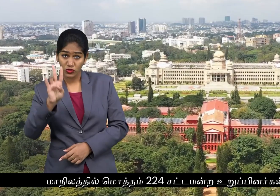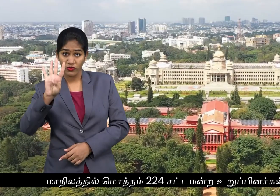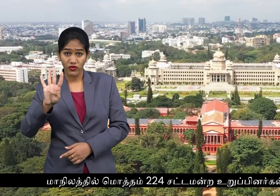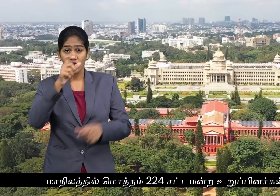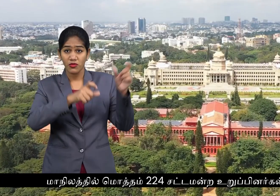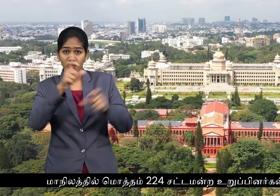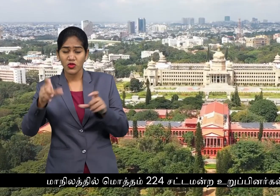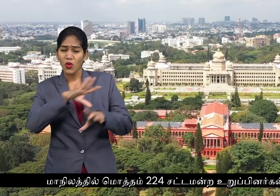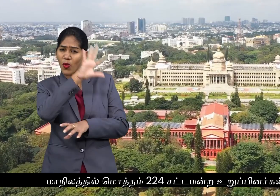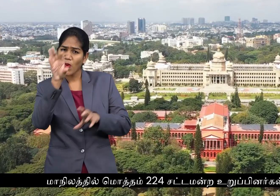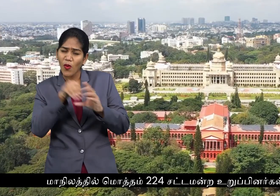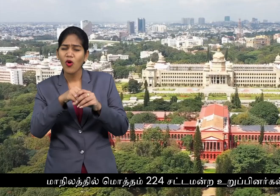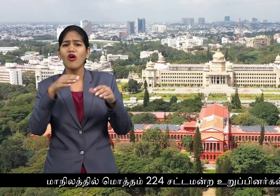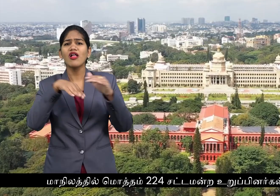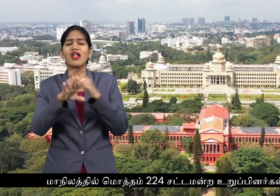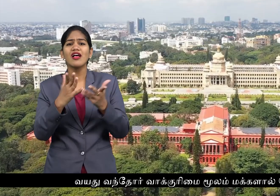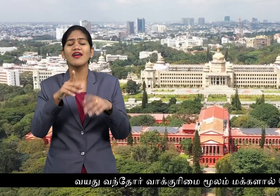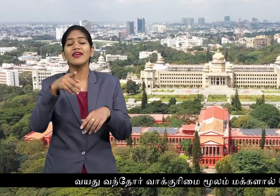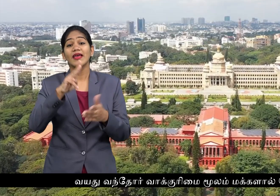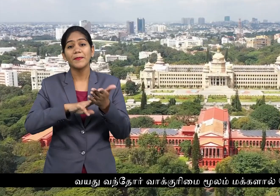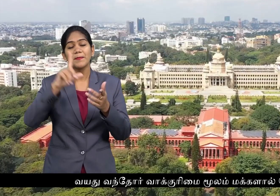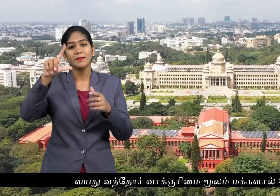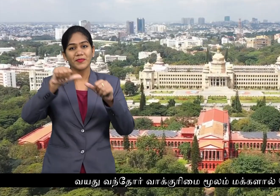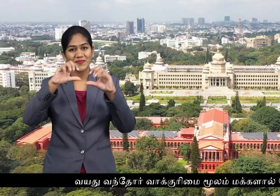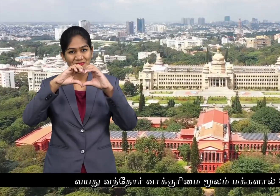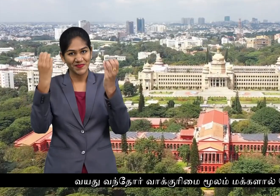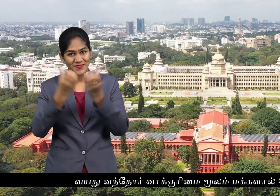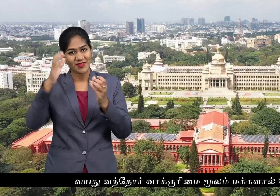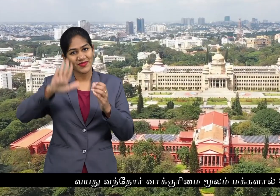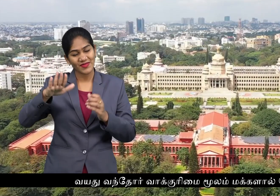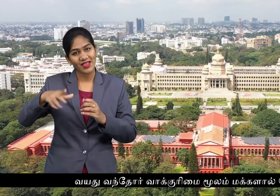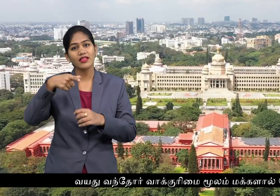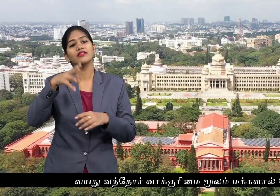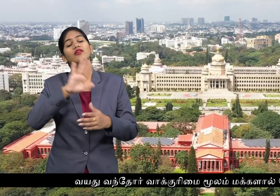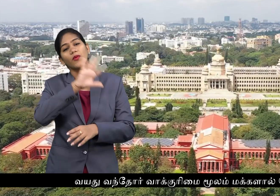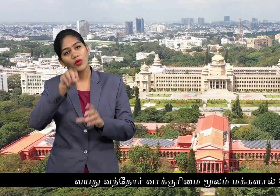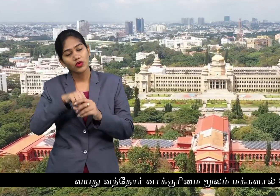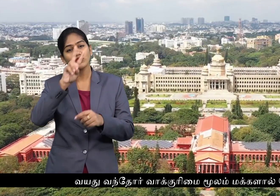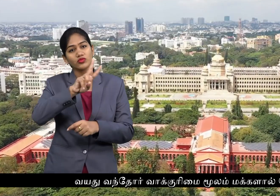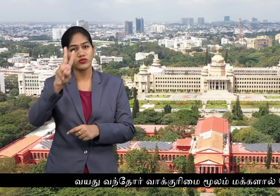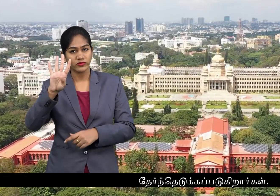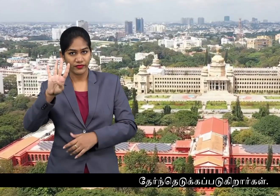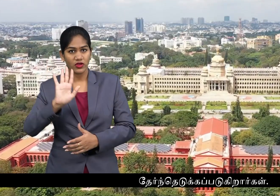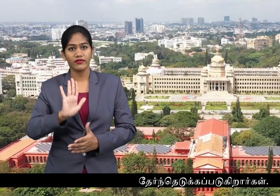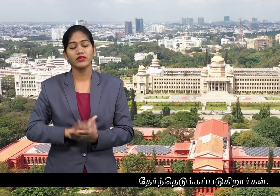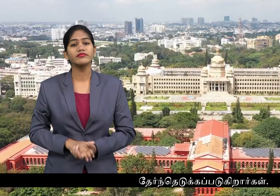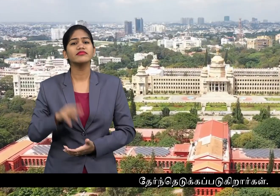சட்டமன்ற உறுப்பினர்கள், அதாவது எம்எல்ஏக்கள், வயது வந்தோர் வாக்குரிமை மூலம் மக்களால்